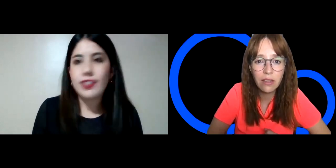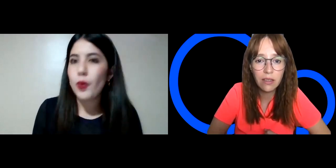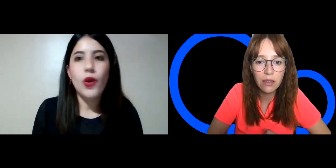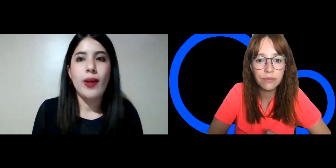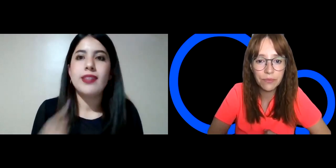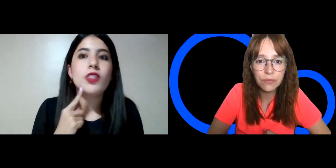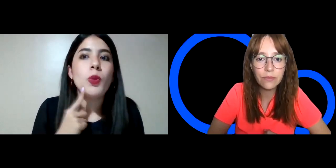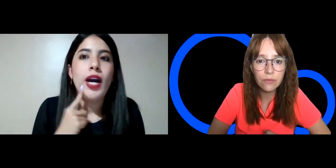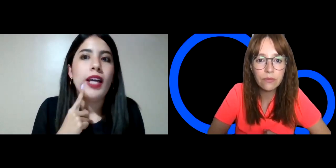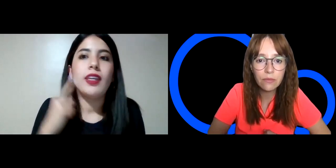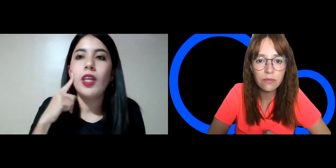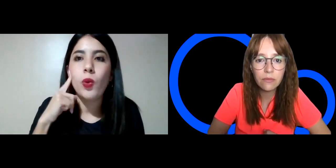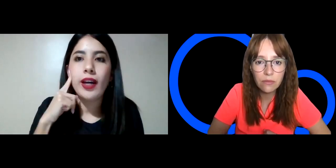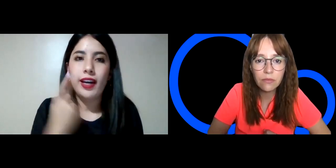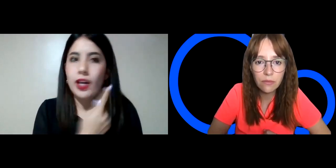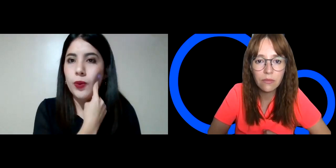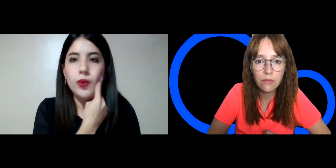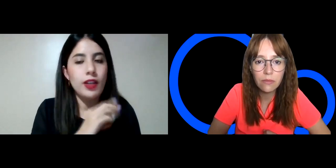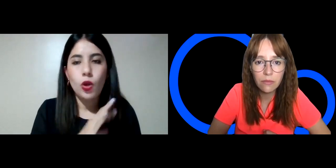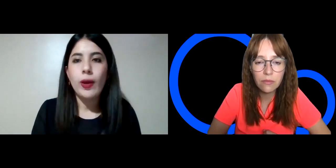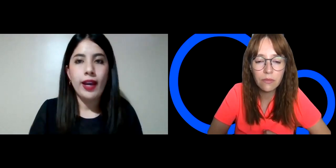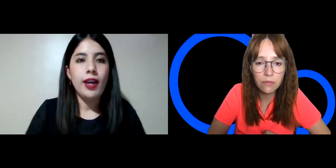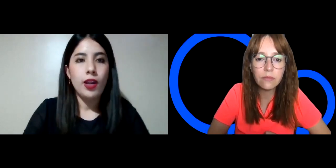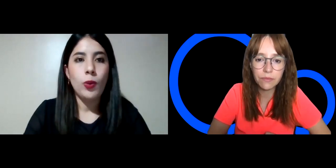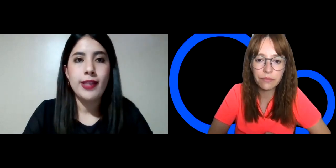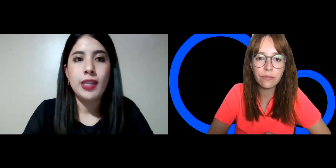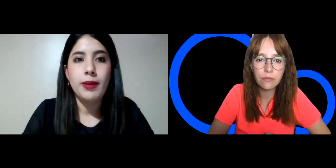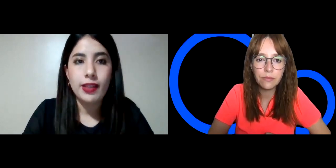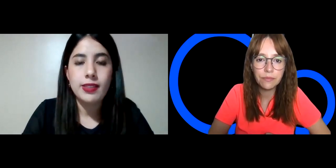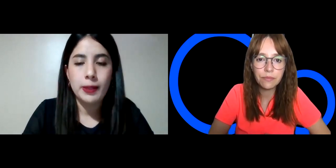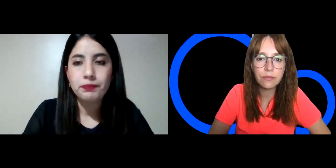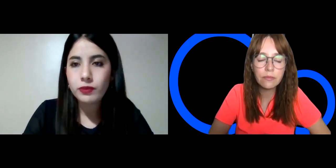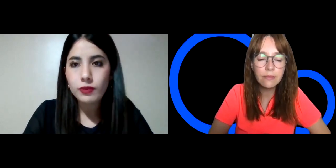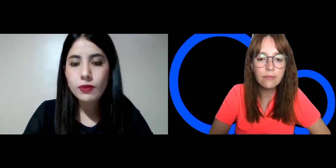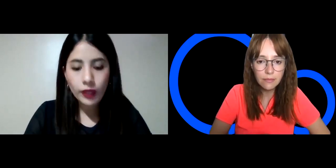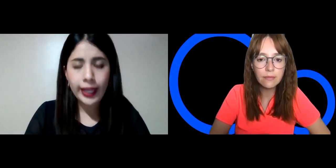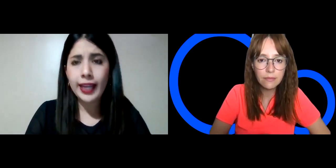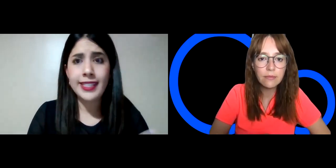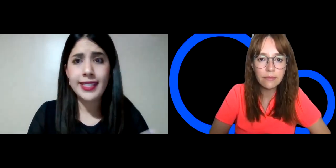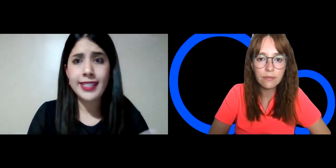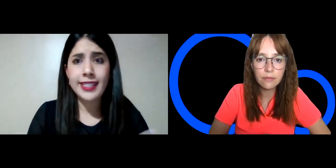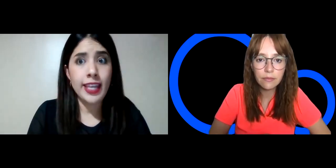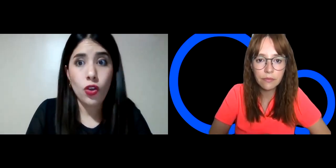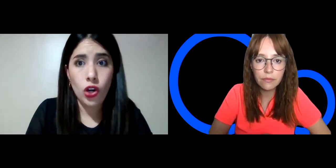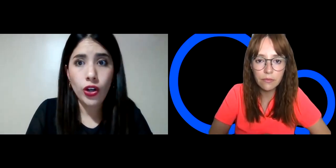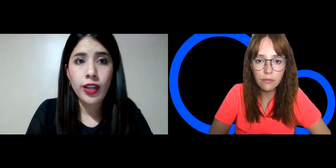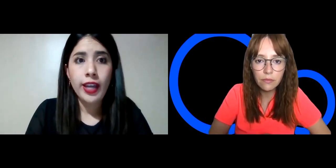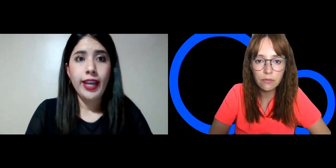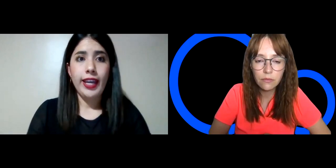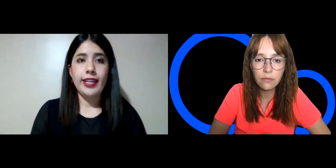sí seguro lo van a hacer, es como aquí o acá, o lo van a saber decir. Ujú, La señal de